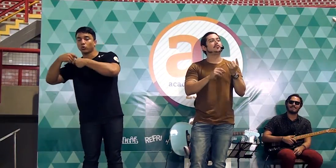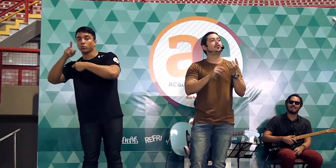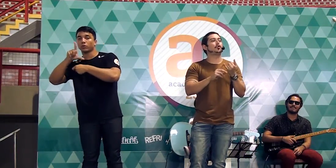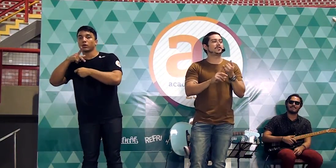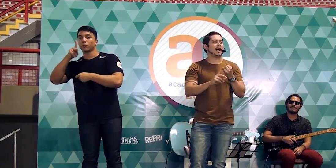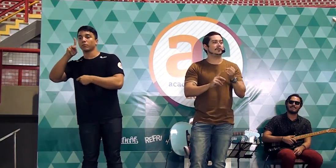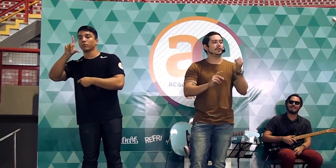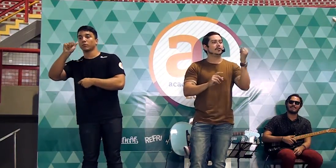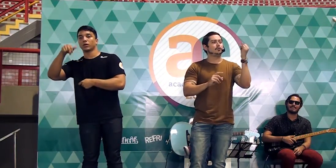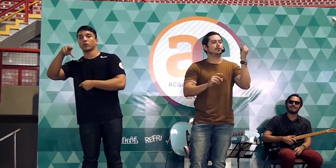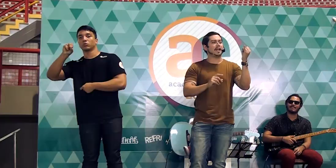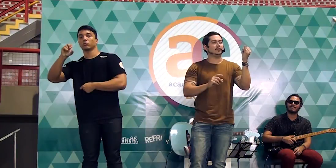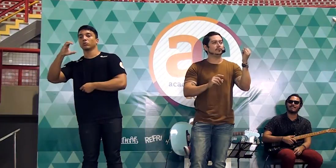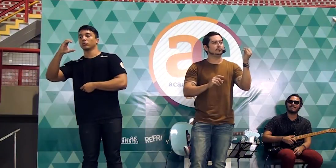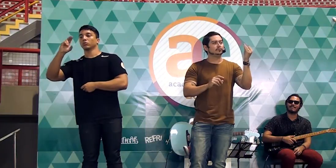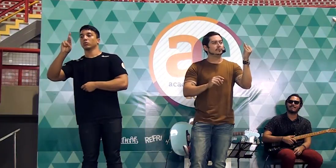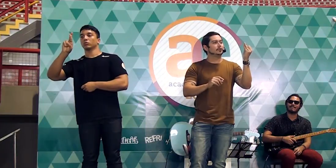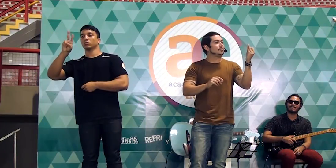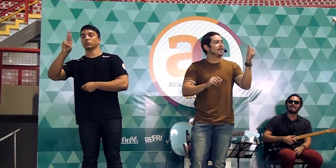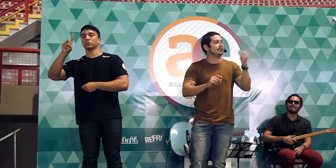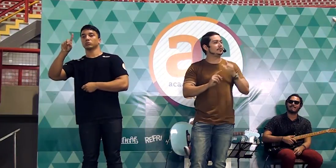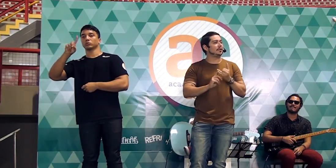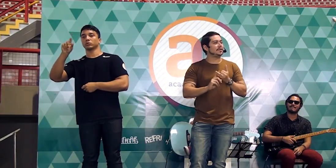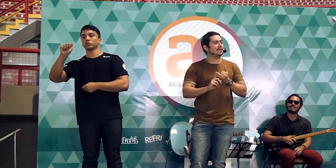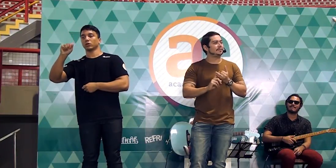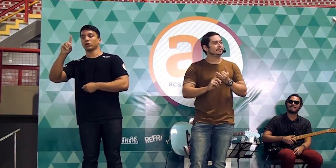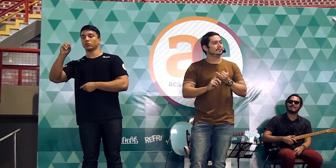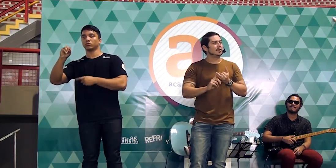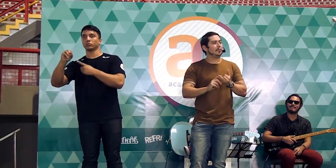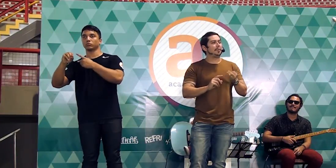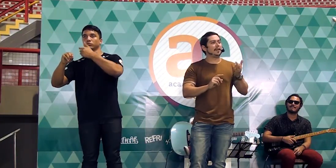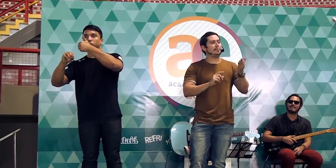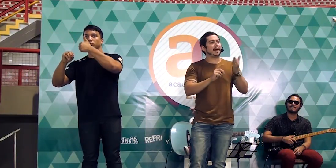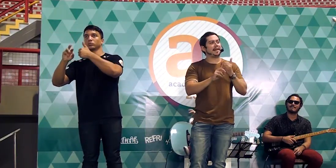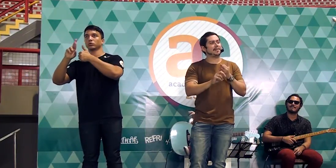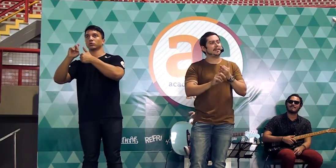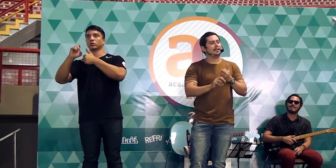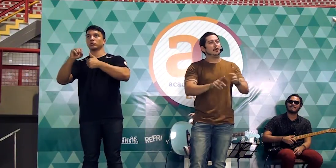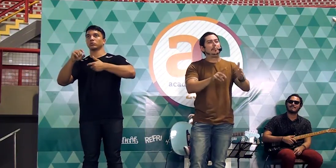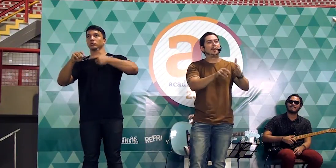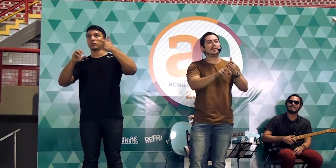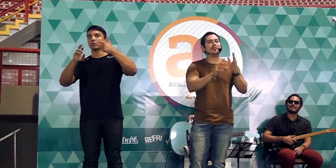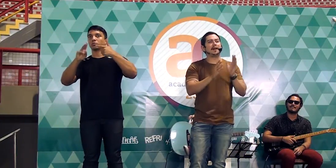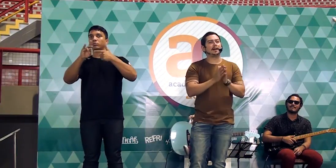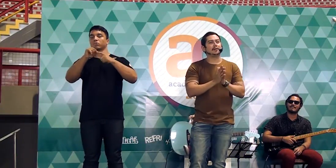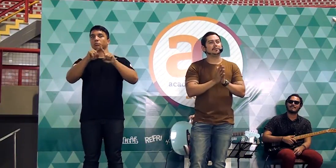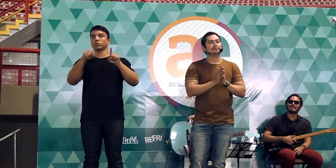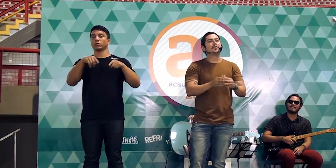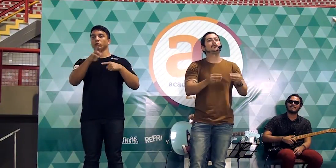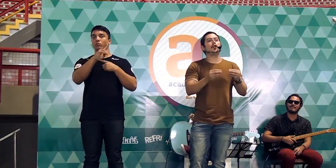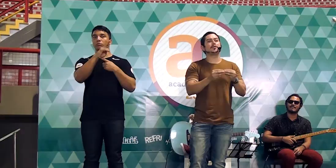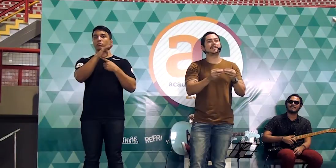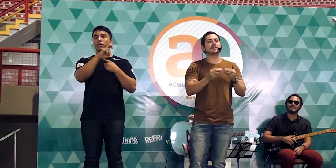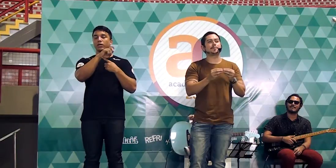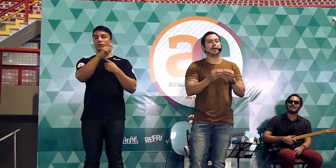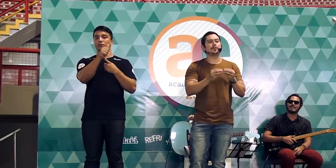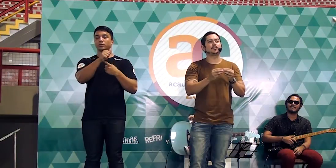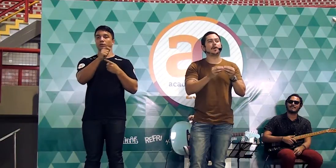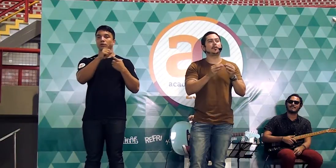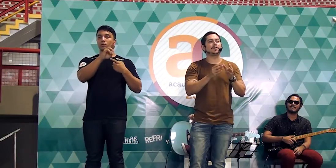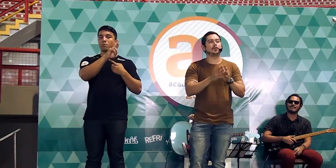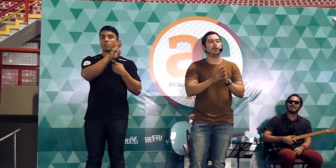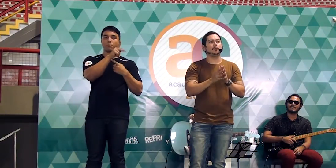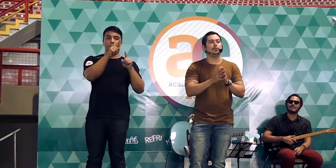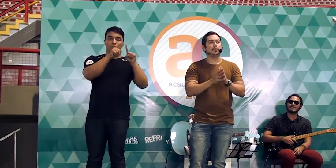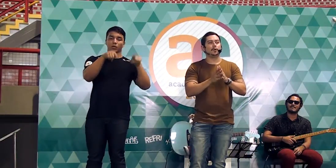Plano Cruzado. Cruzado 1, Cruzado 2, o Plano Bresser, o Plano Verão. Todos esses planos